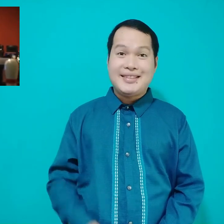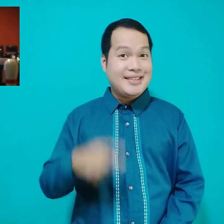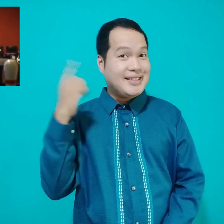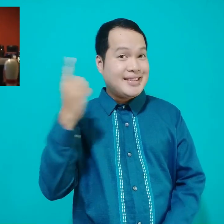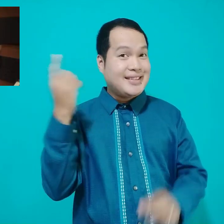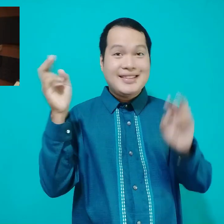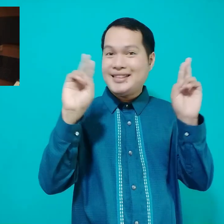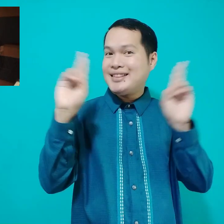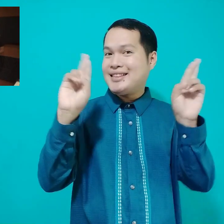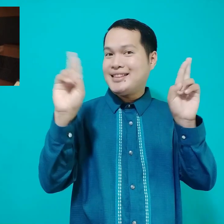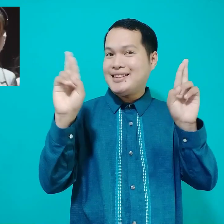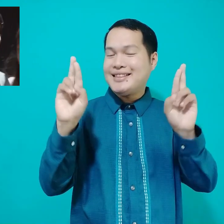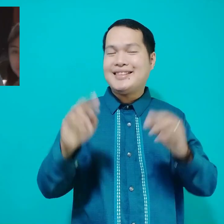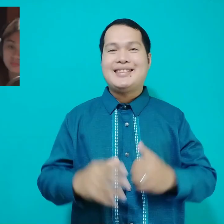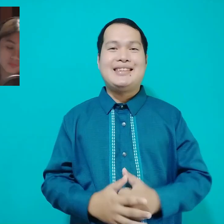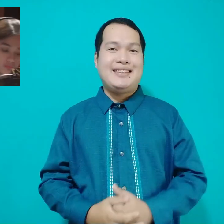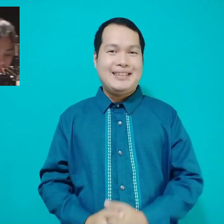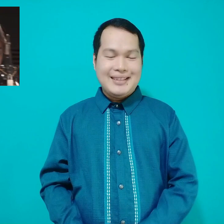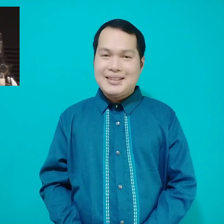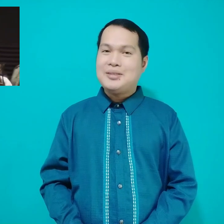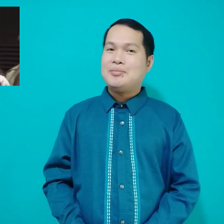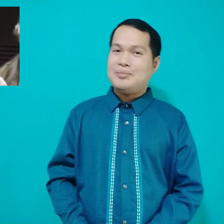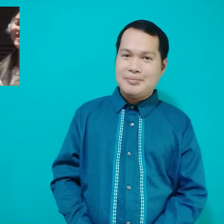Laging Handal